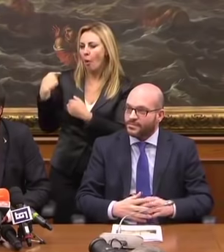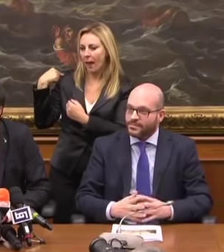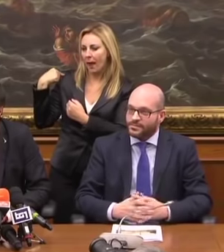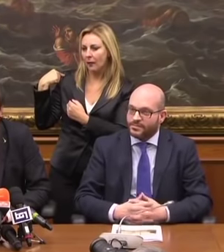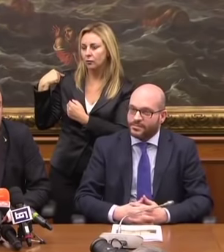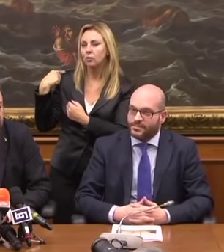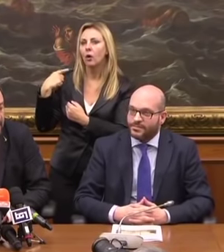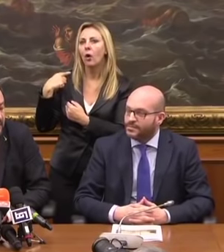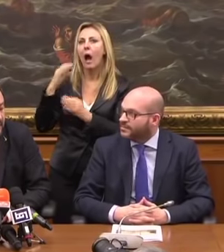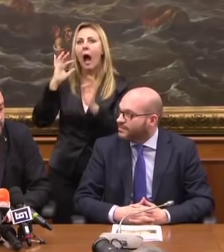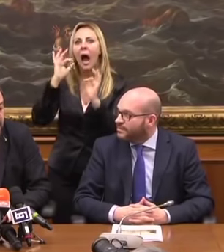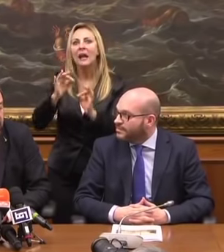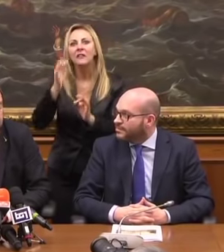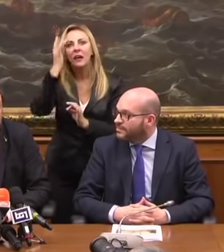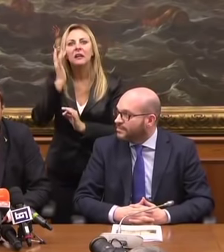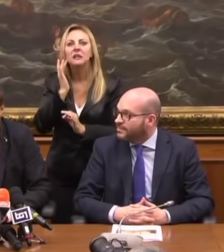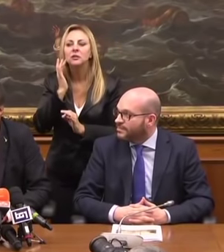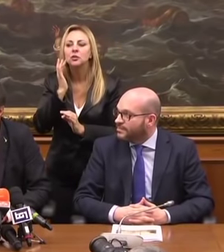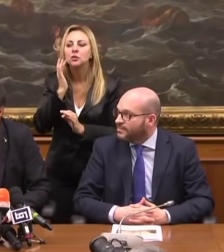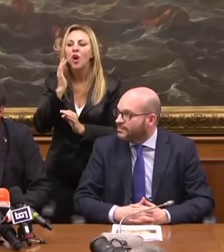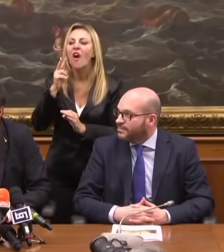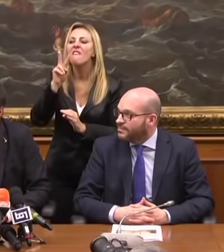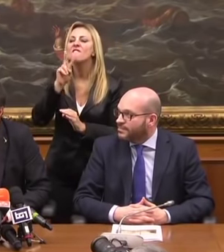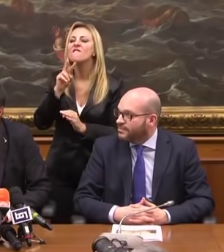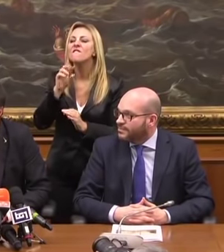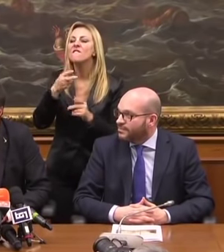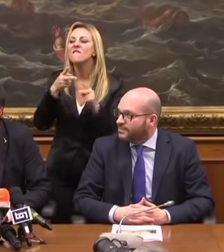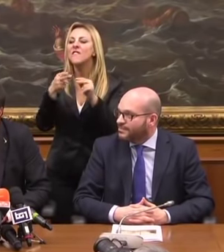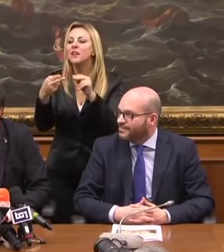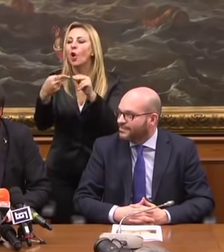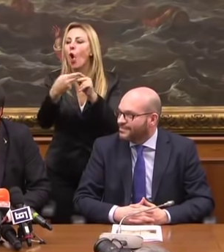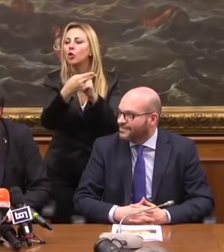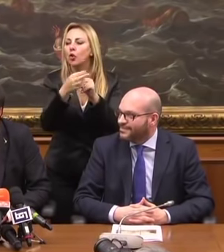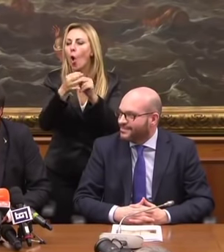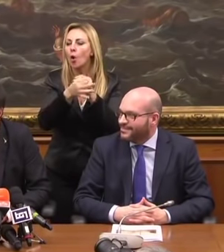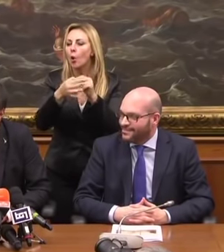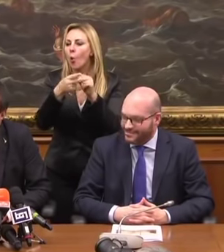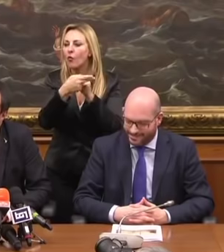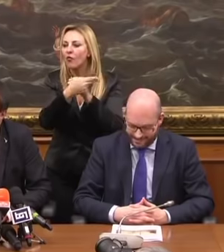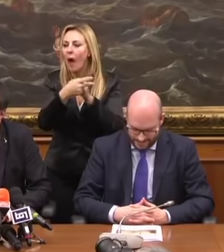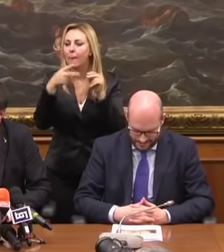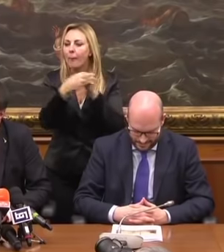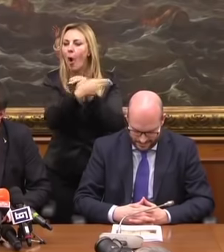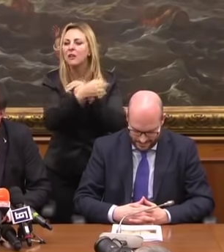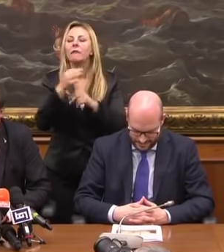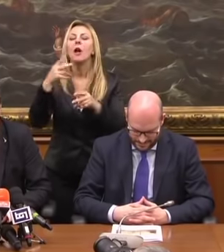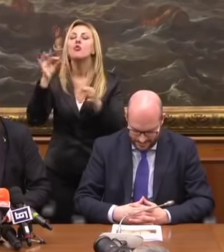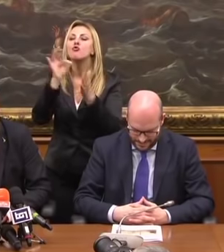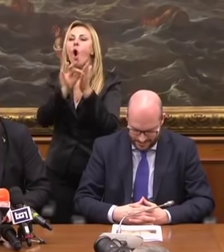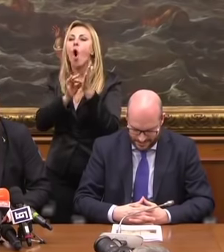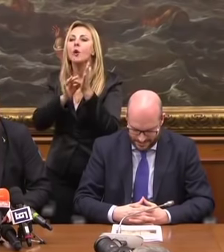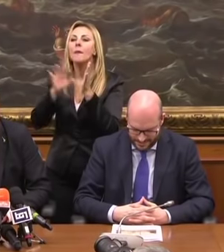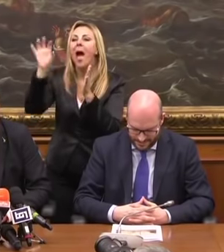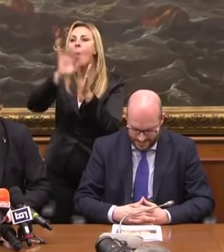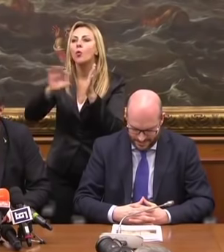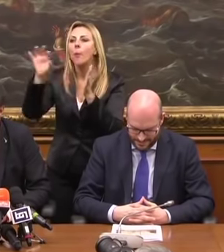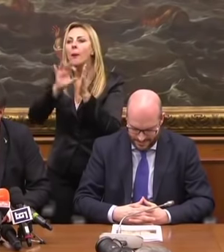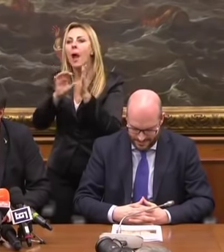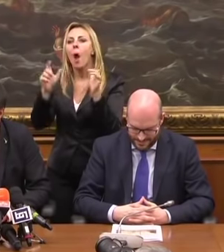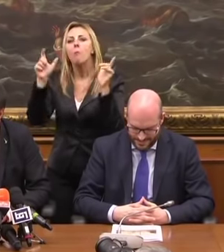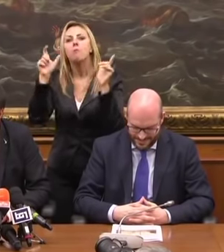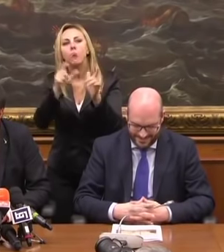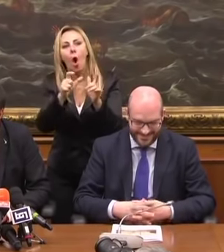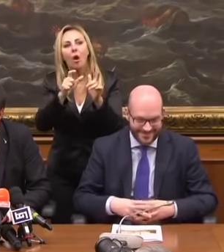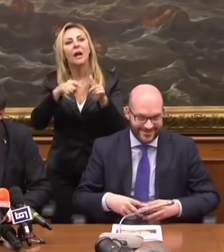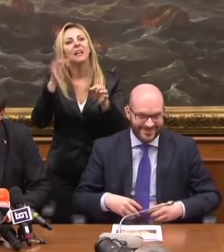di incorrere, riguarda i viticoltori che potano le viti, perché c'è una norma europea che ti impedisce di potare troppo la